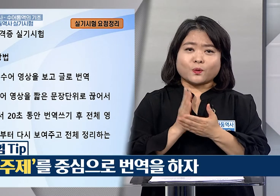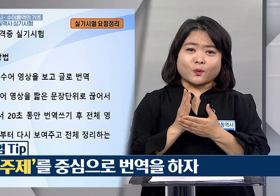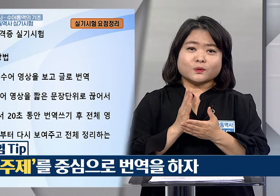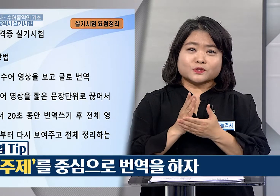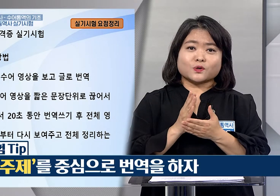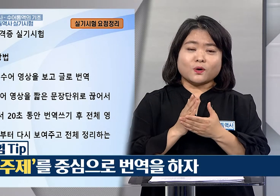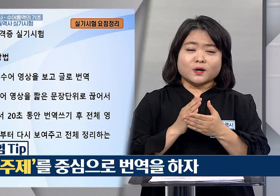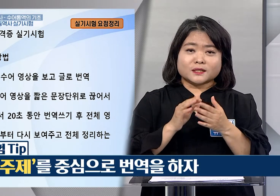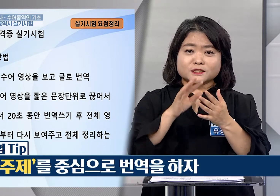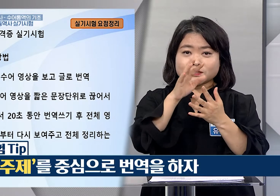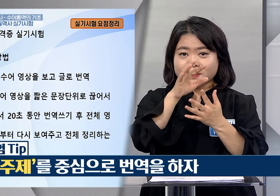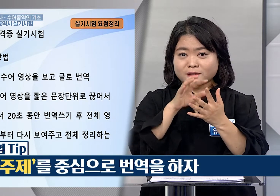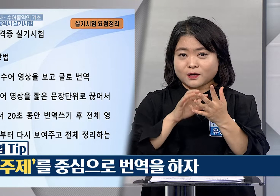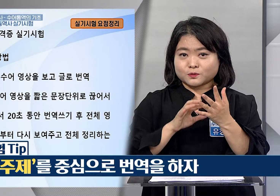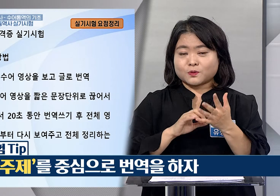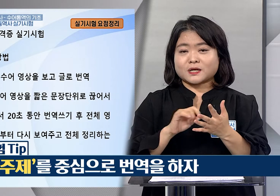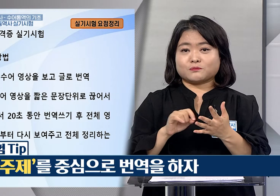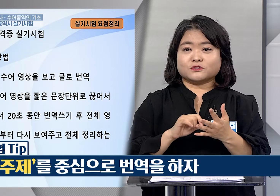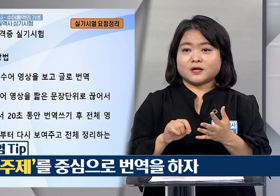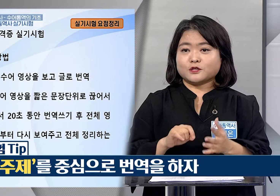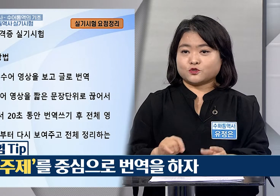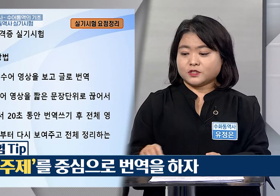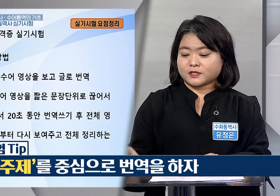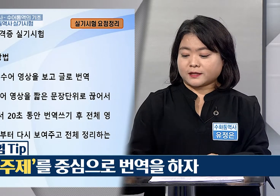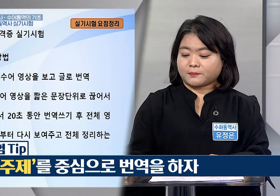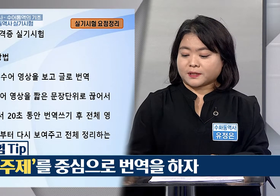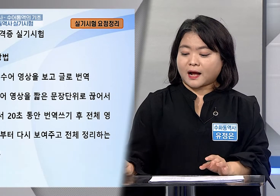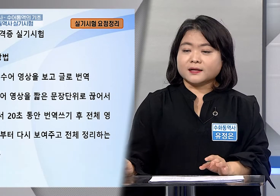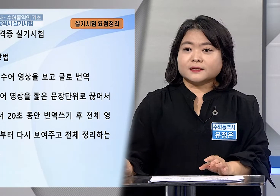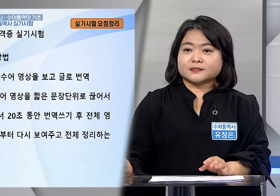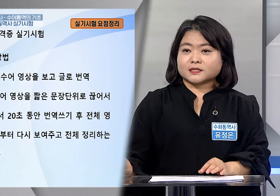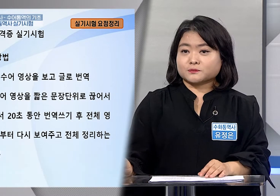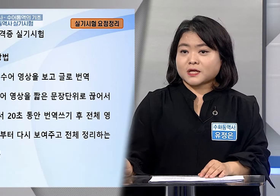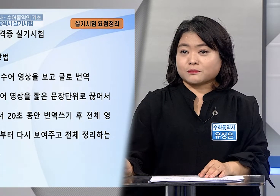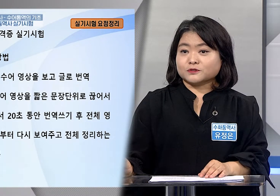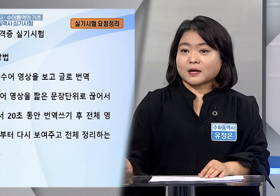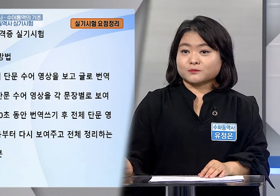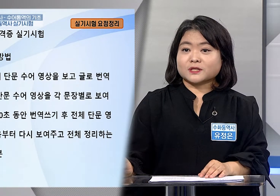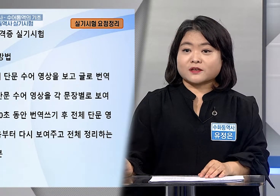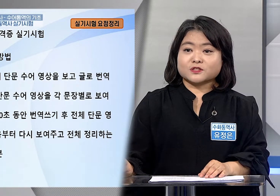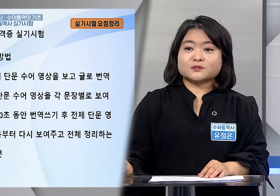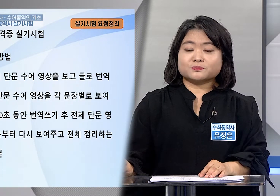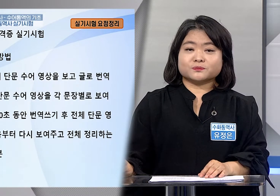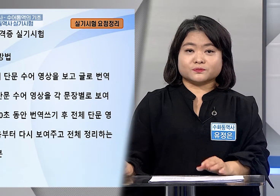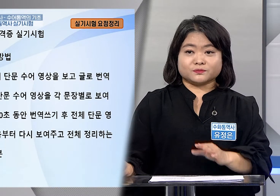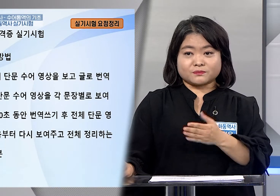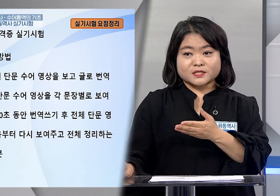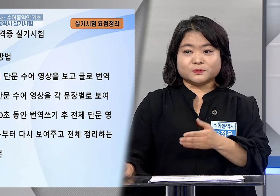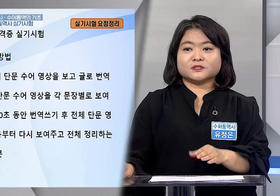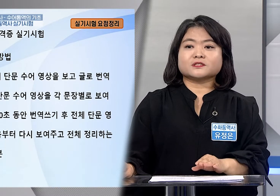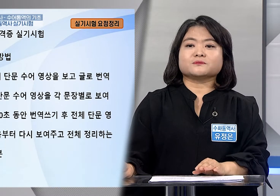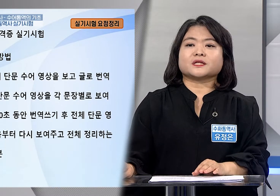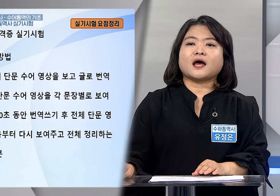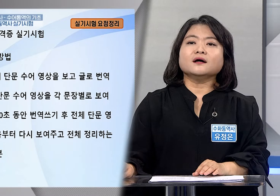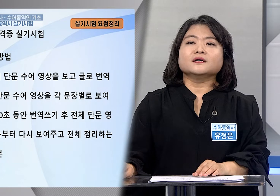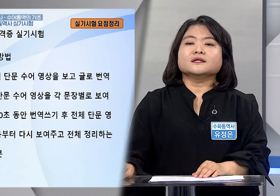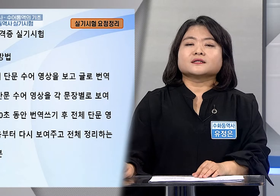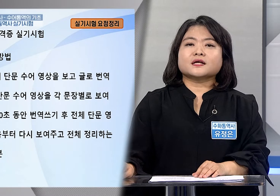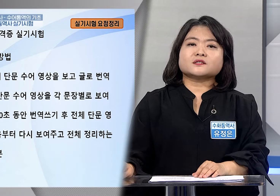않도록 그렇죠? 그 맥락으로 장문을 할 수 있어야 됩니다. 제가 지금 장문, 단문 다 말씀을 드렸습니다.